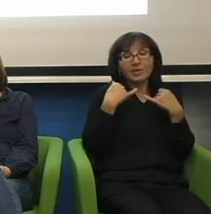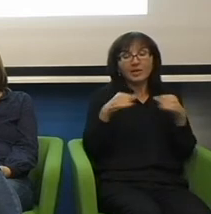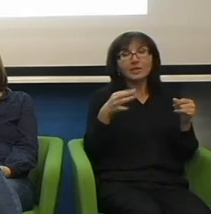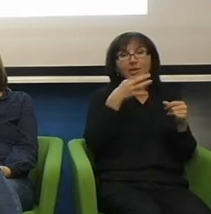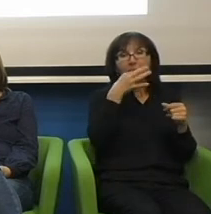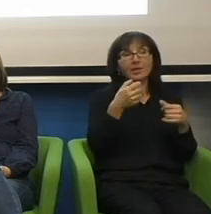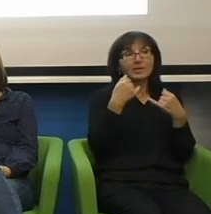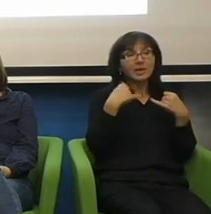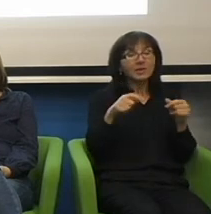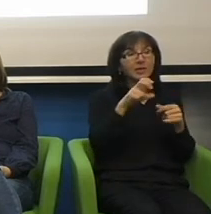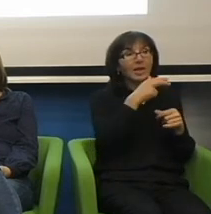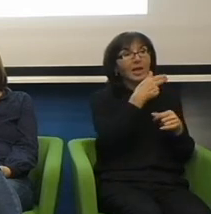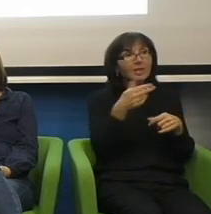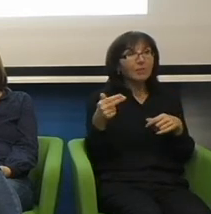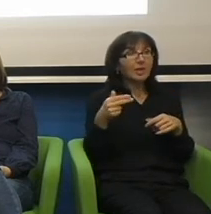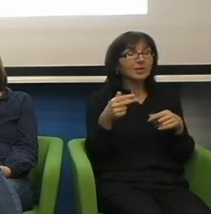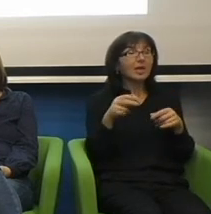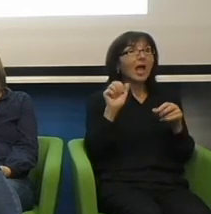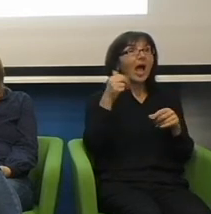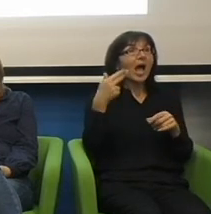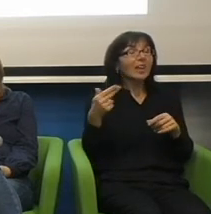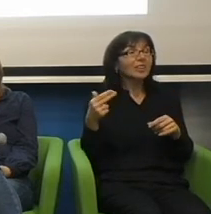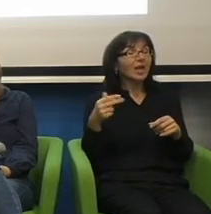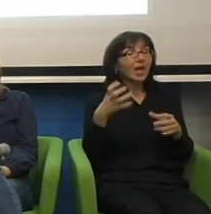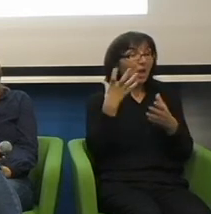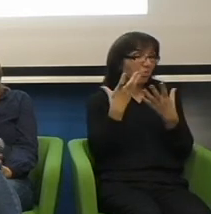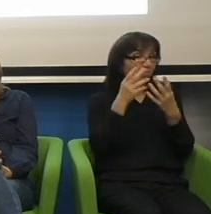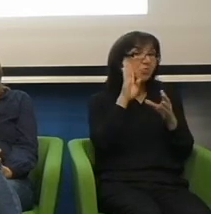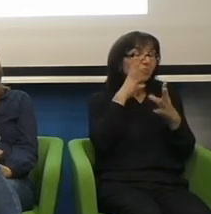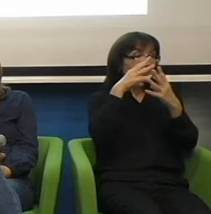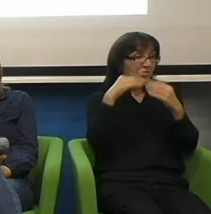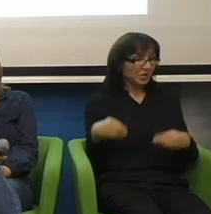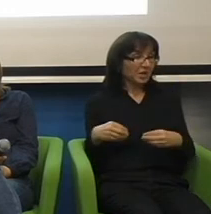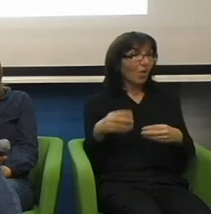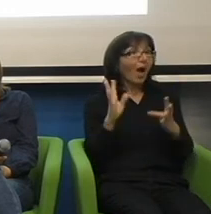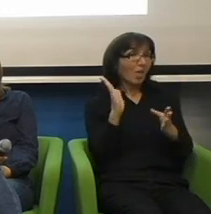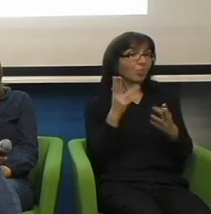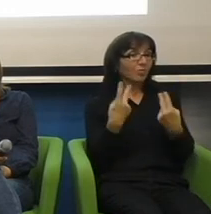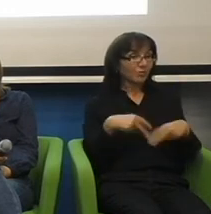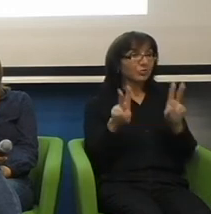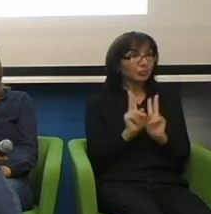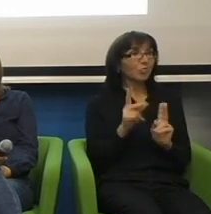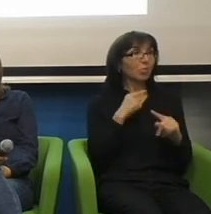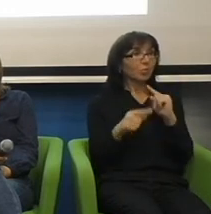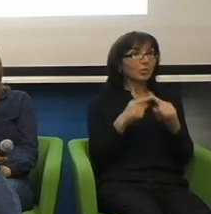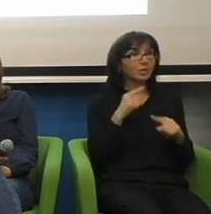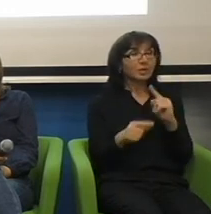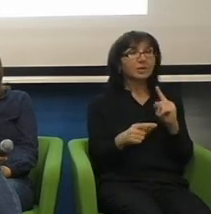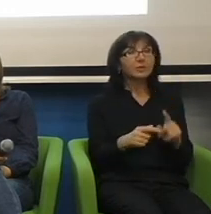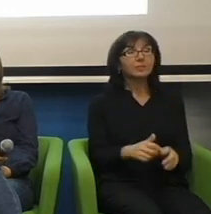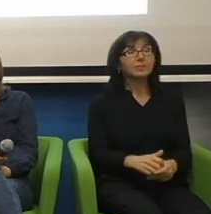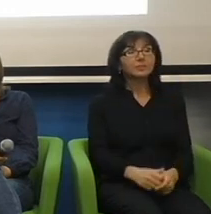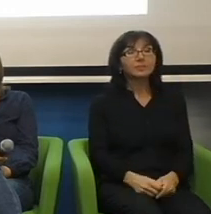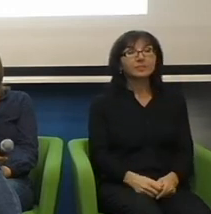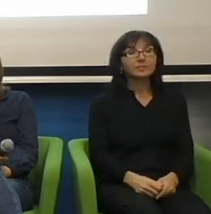tematy. Anna wtedy zniknęła, ale wróciła moim zdaniem. Czy ktoś z Państwa jeszcze? Bo to, o